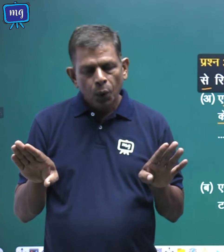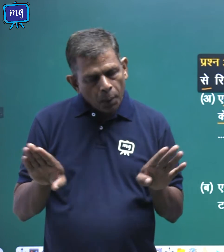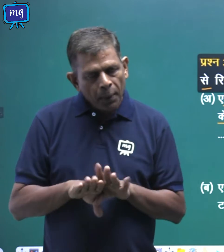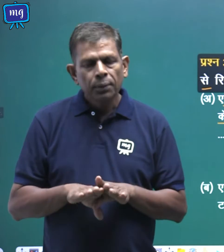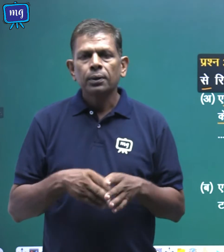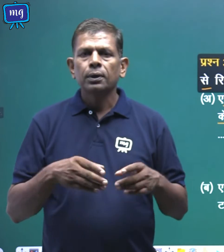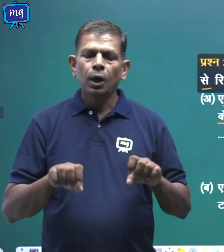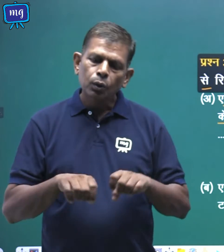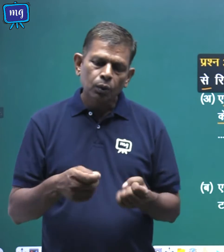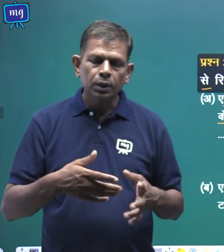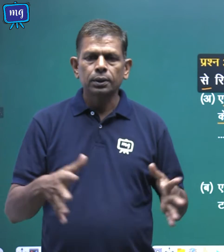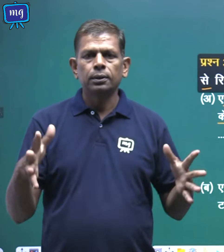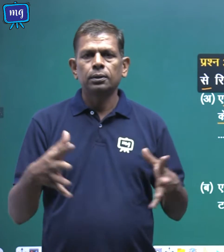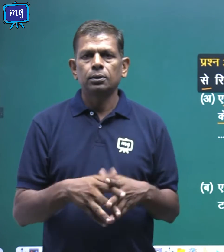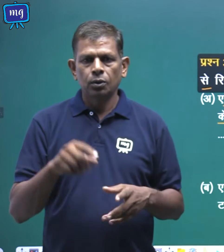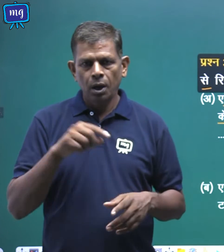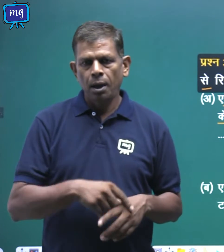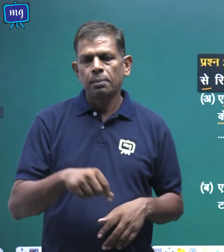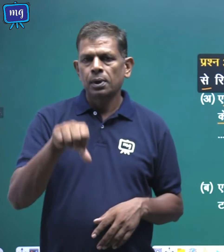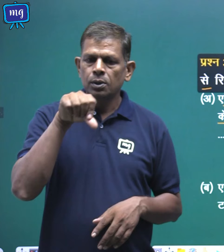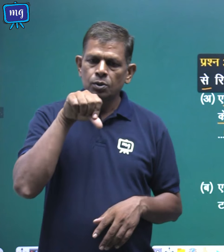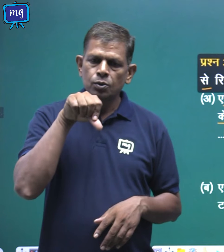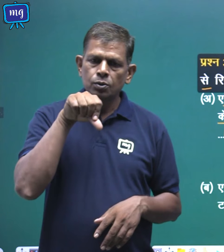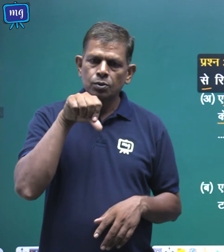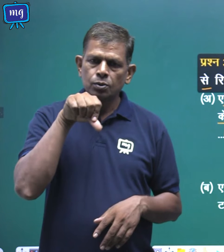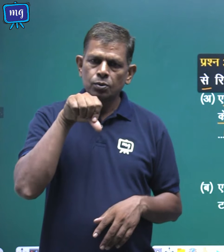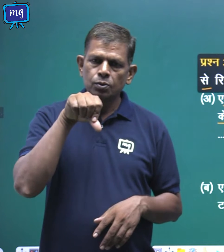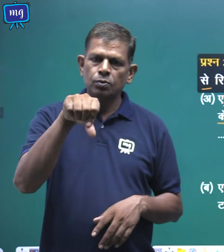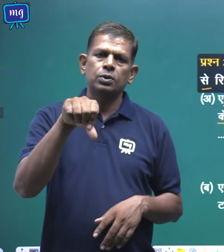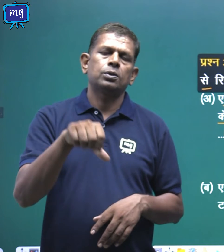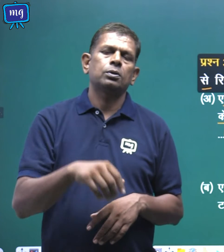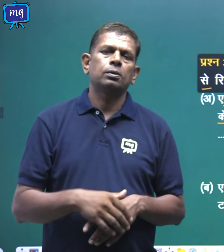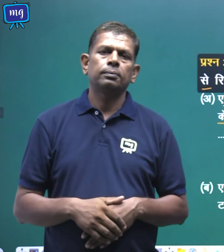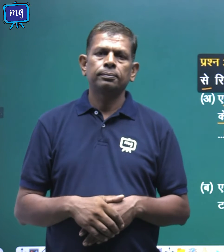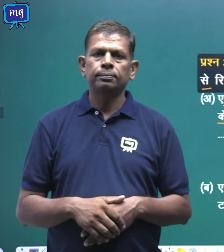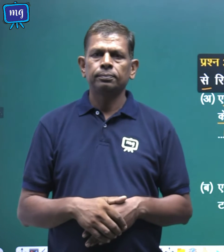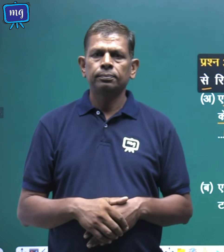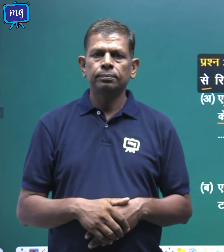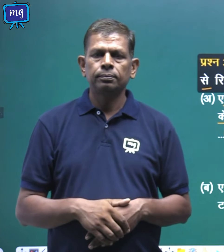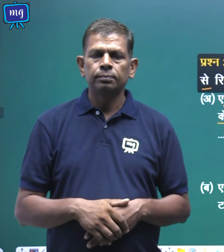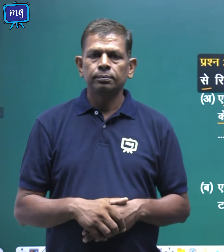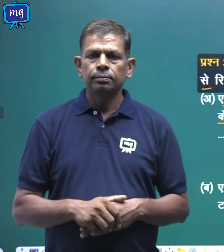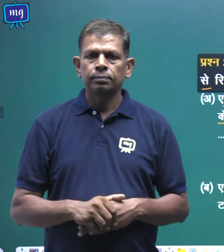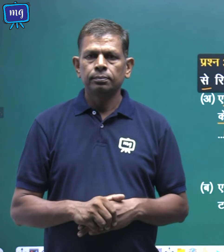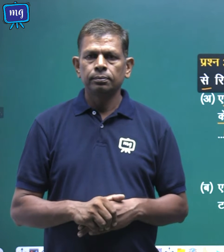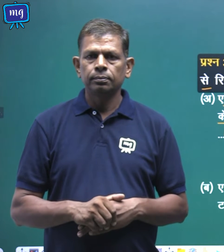तोड़ा जाता है। तो हम यहाँ पर लिखेंगे स्विच।